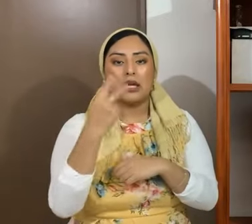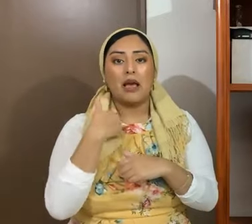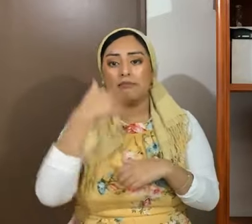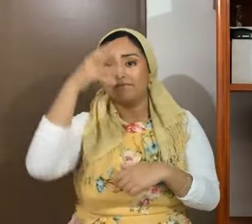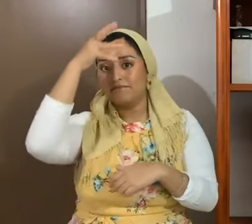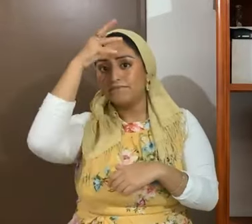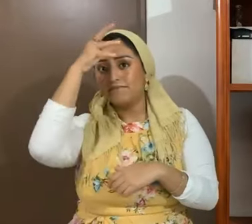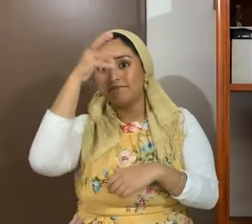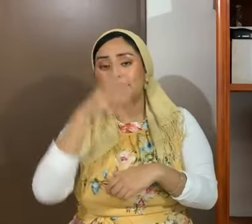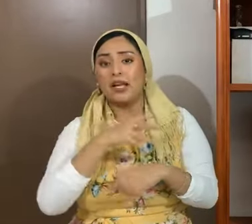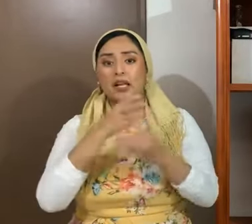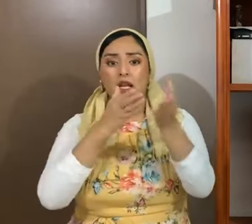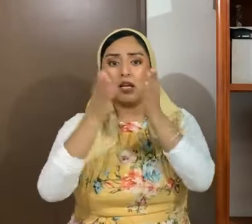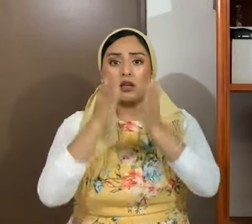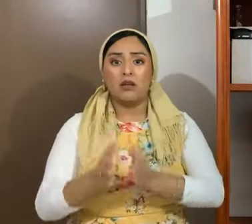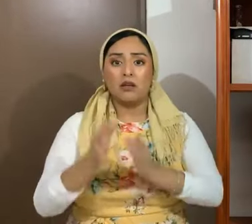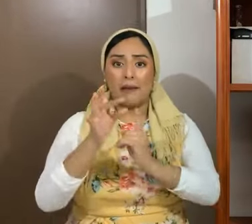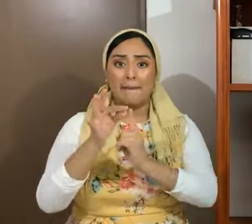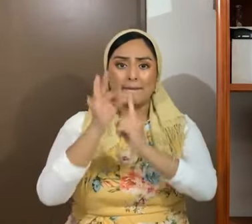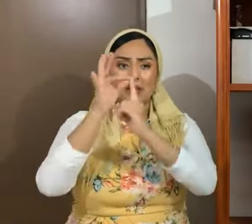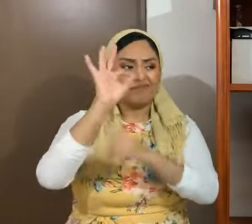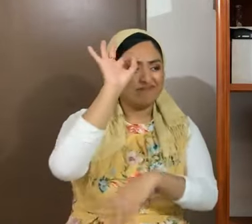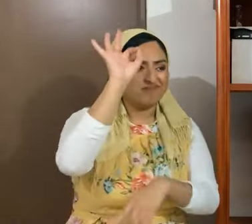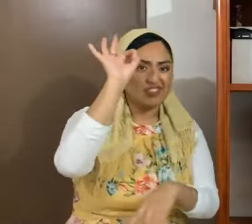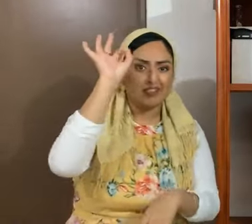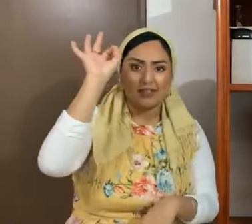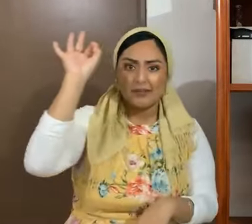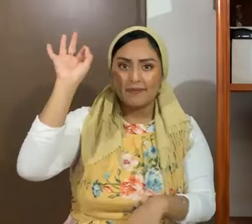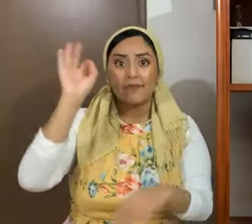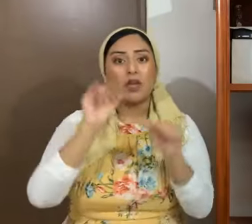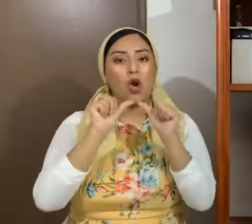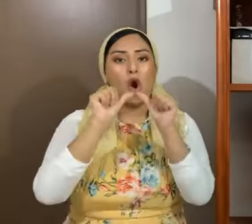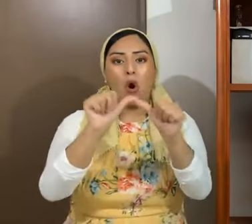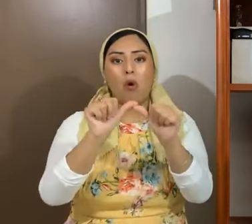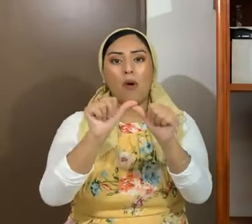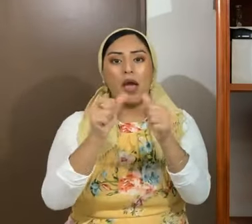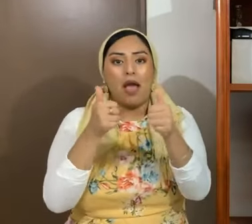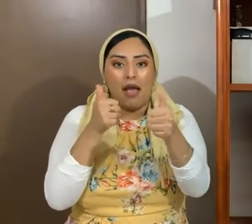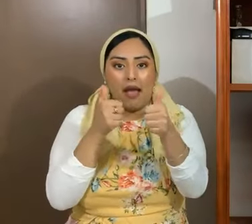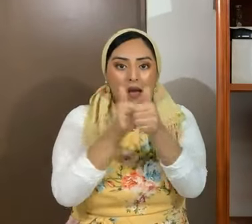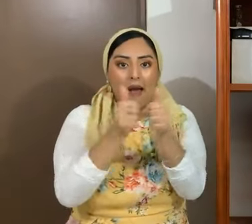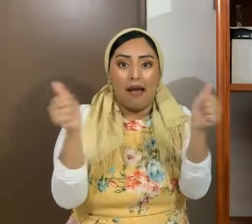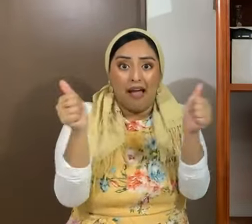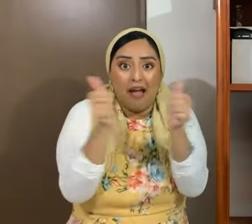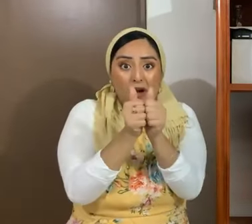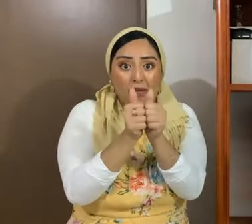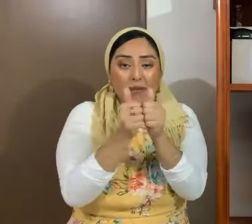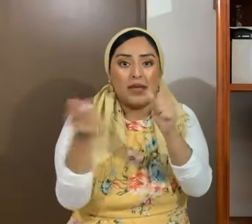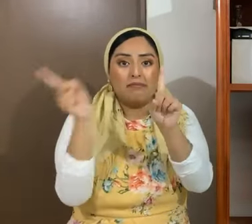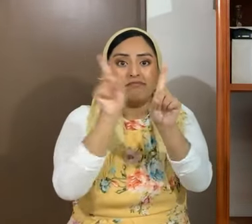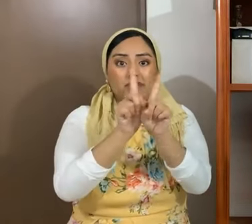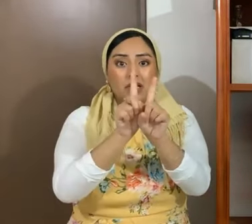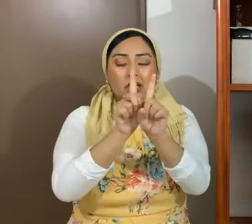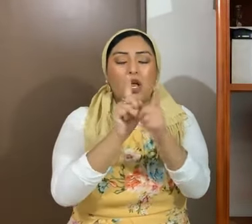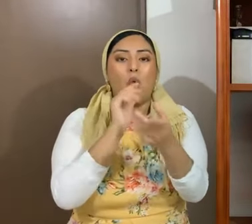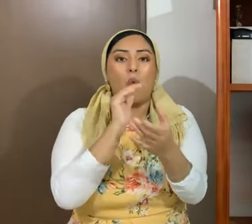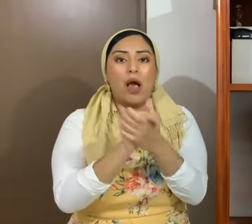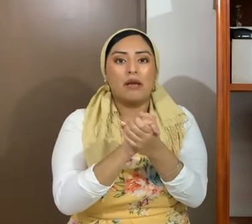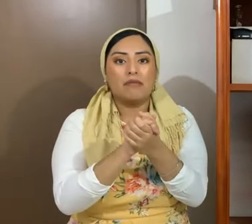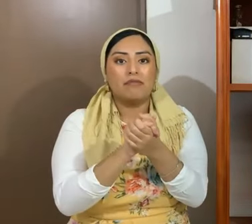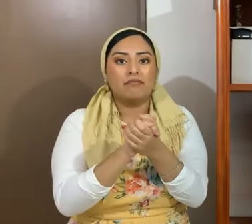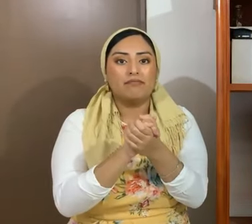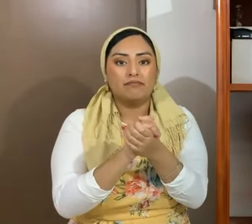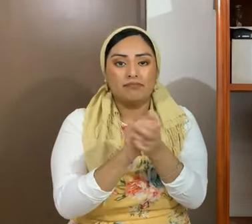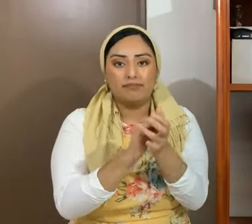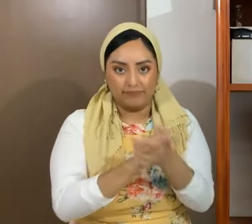hay varones, siervos escogidos que atalayan, que llevan la palabra y siempre son acompañados por sus esposas. Lo vemos con los shaliachim, con